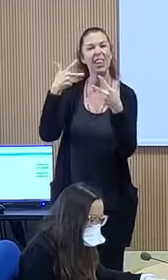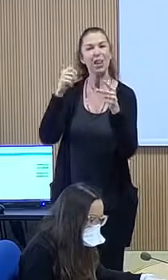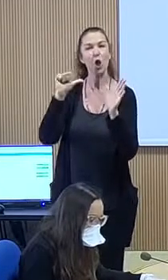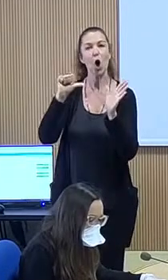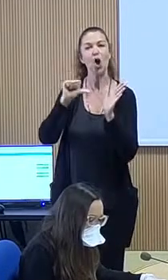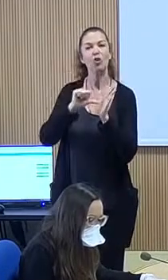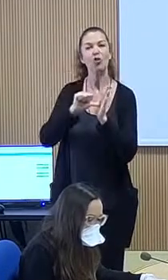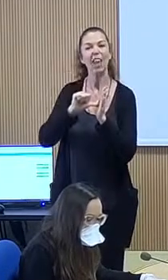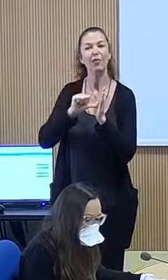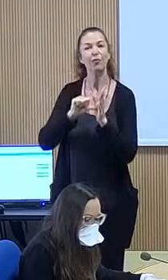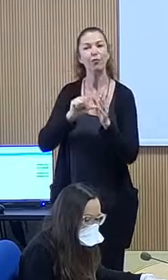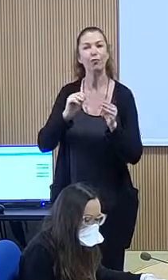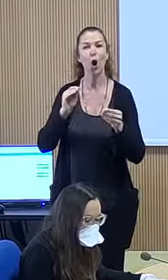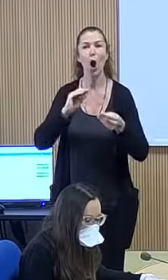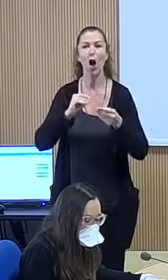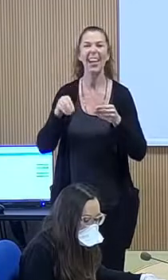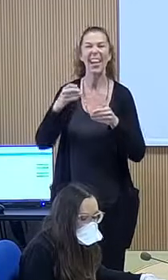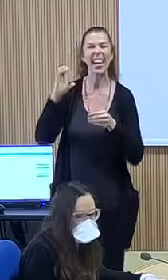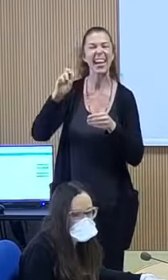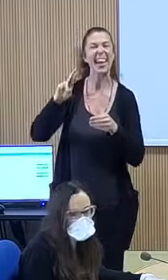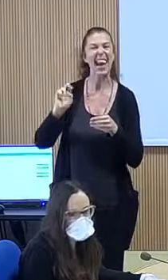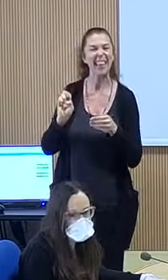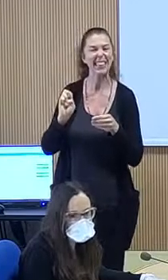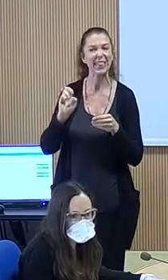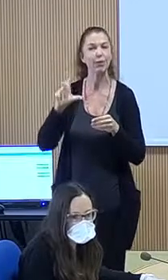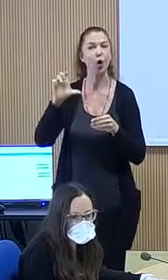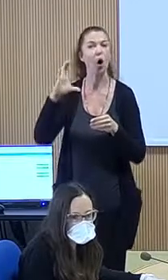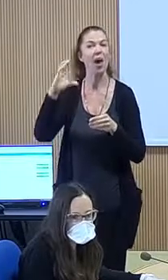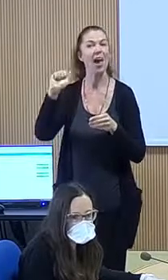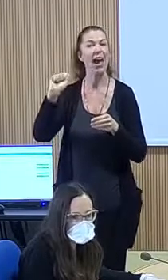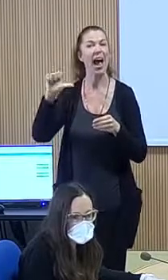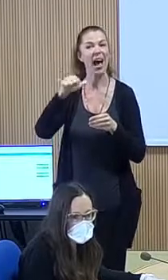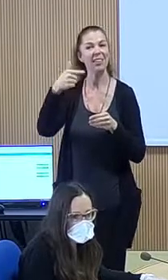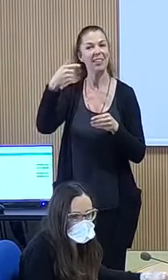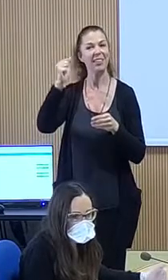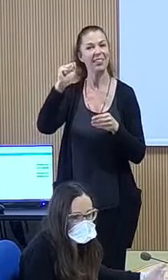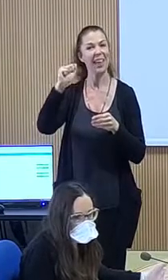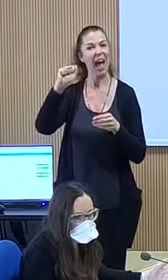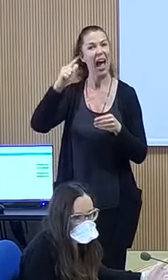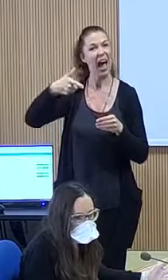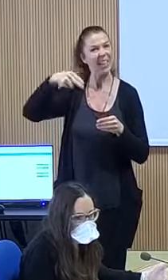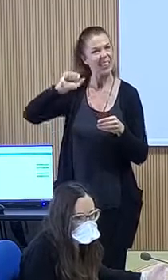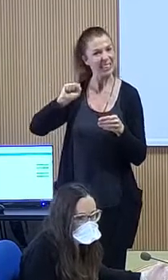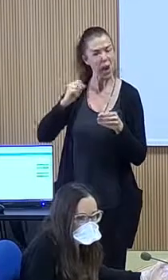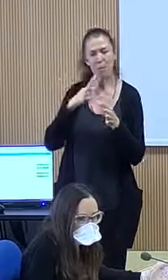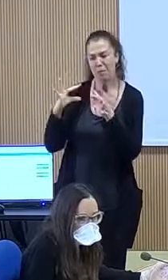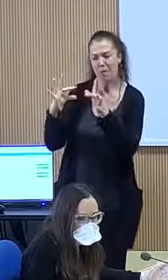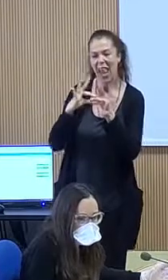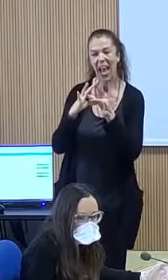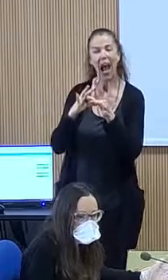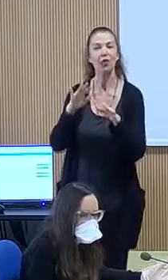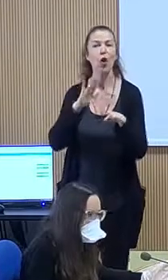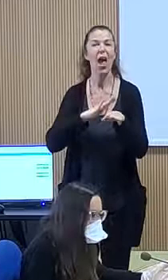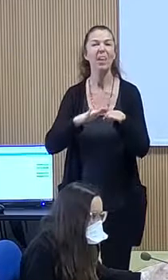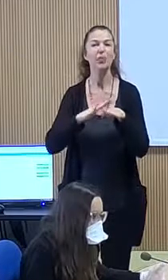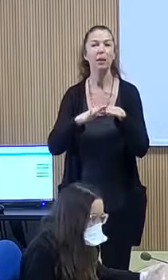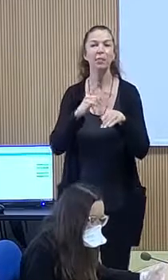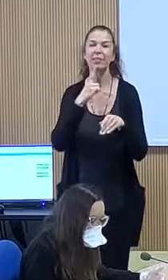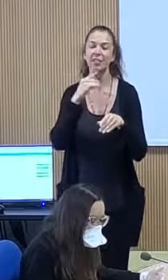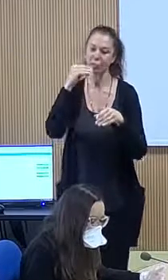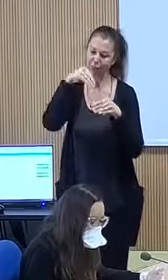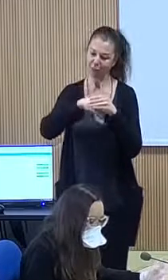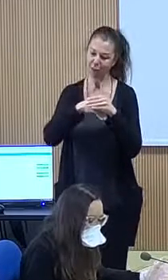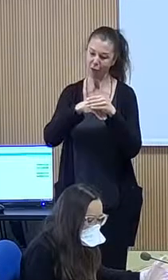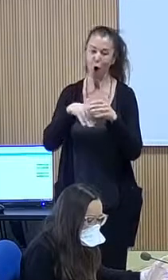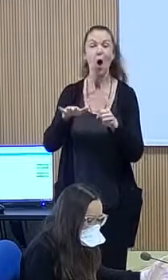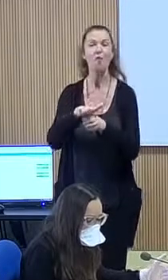realtà castagna che proprio sono legati all diciamo esperienze che possono fare le famiglie insieme ai bambini per esempio solo